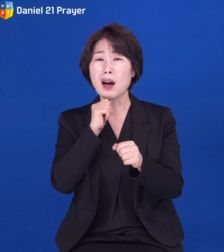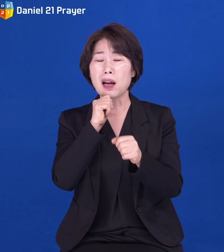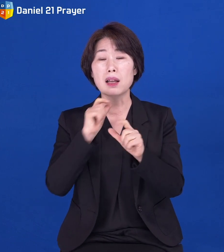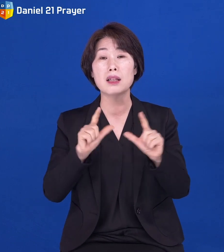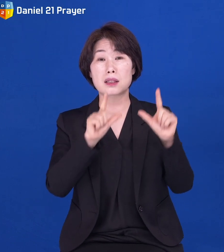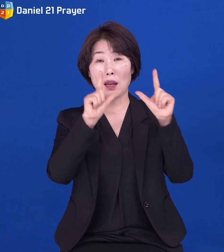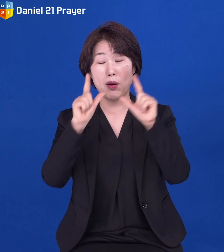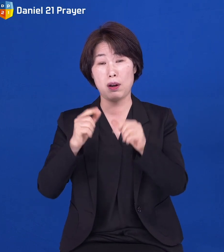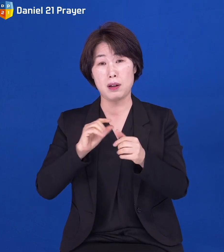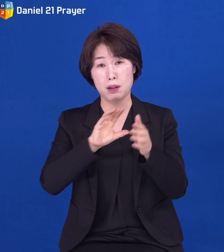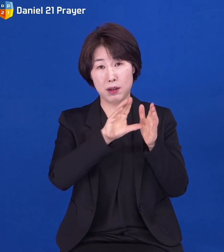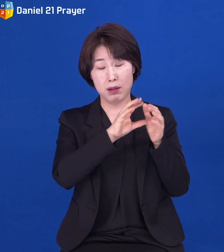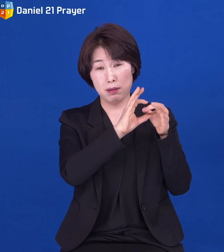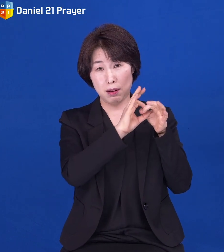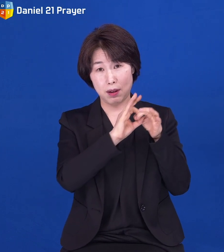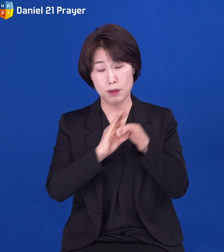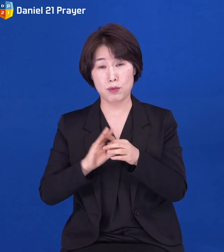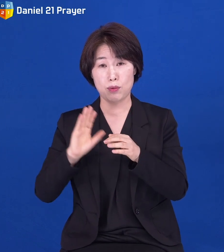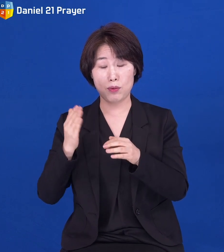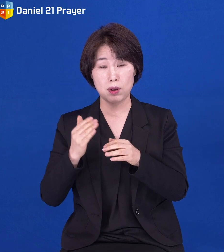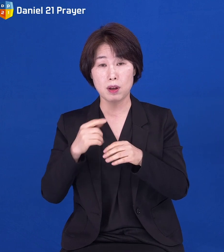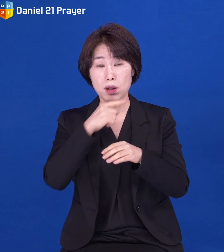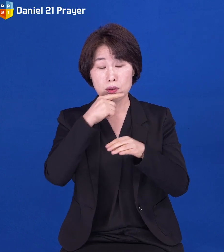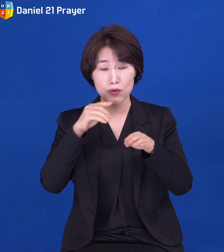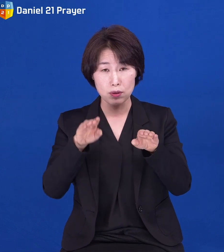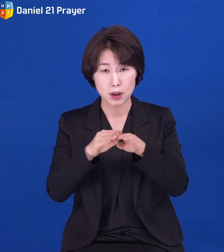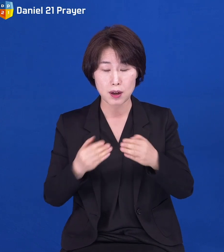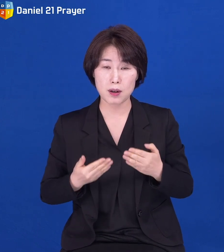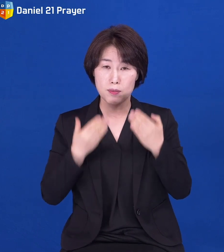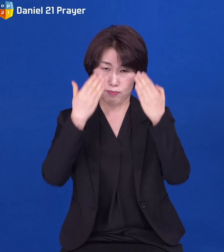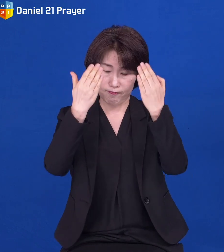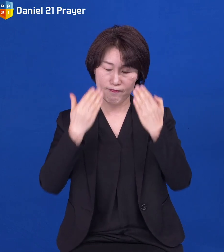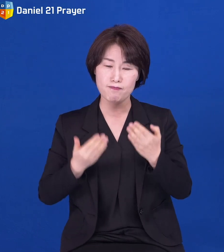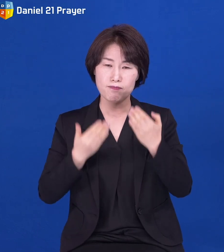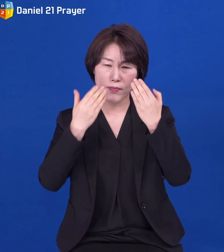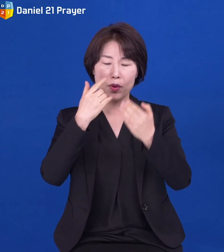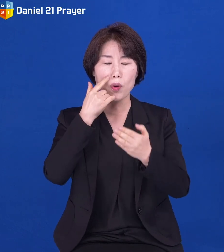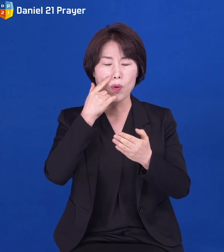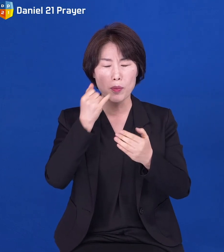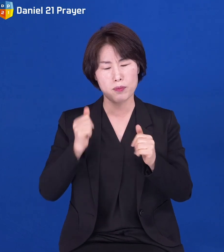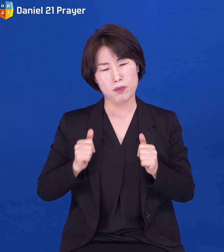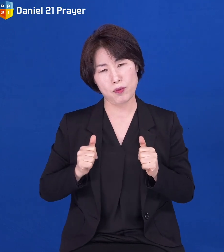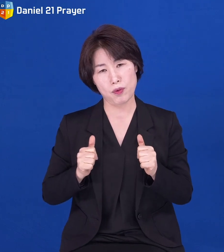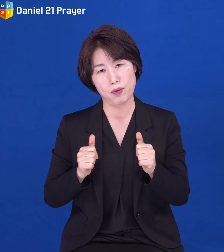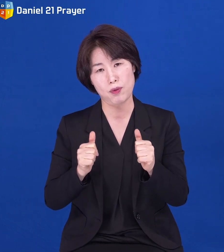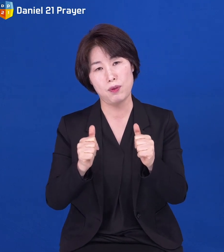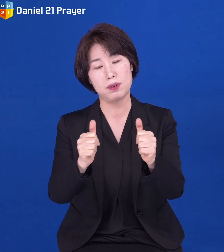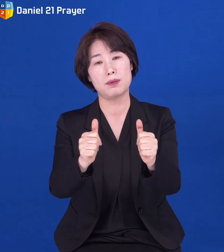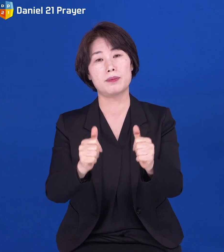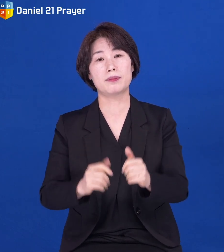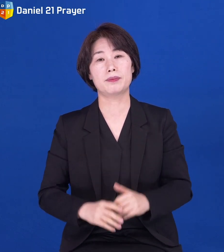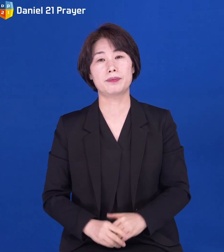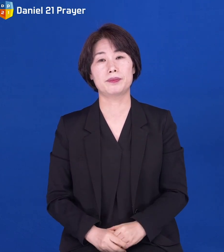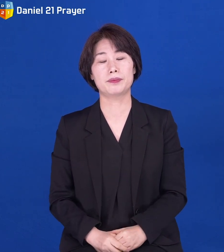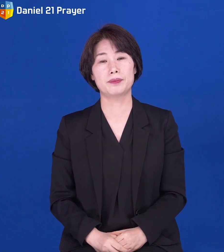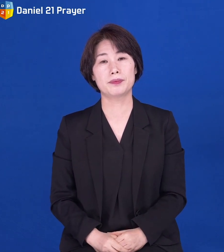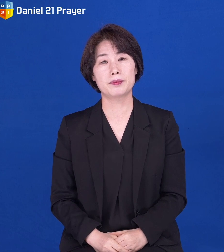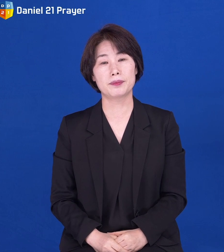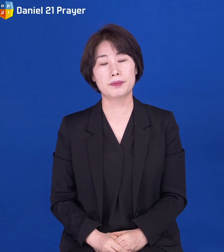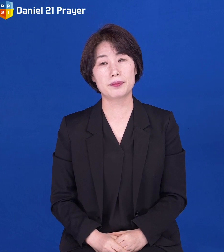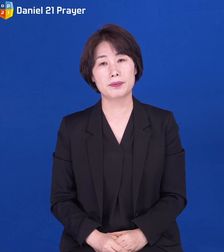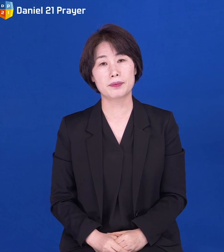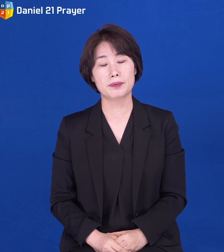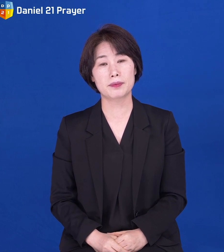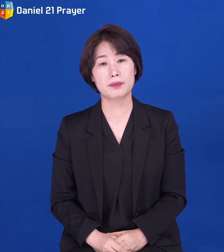하시는데도 불구하고 주일날 맨날 섬긴 거예요. 그러니까 저는 정말 저희 엄마가 너무 원래 그냥